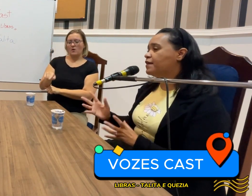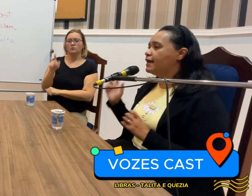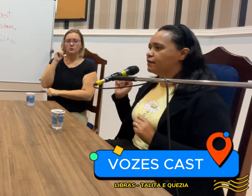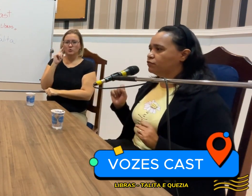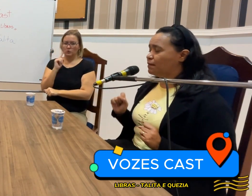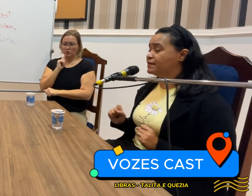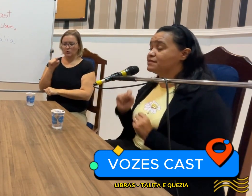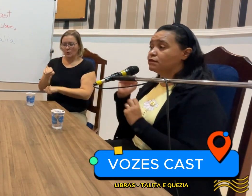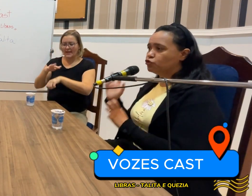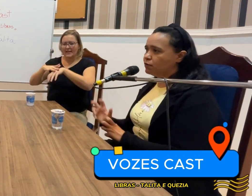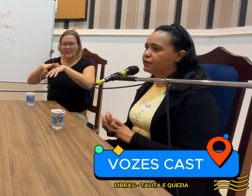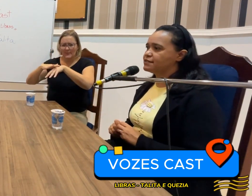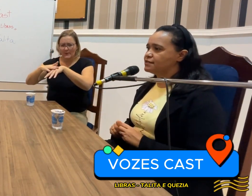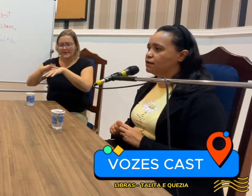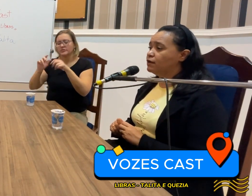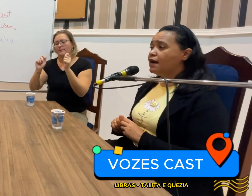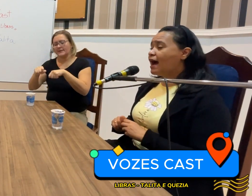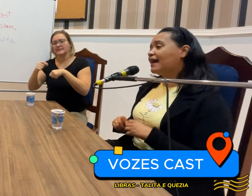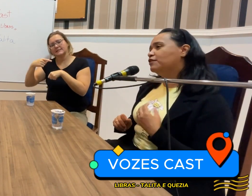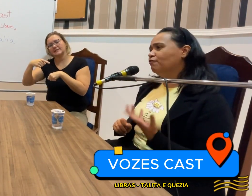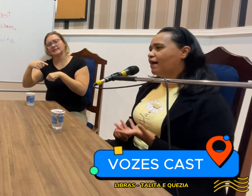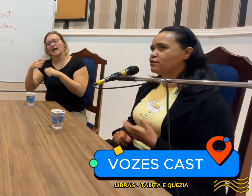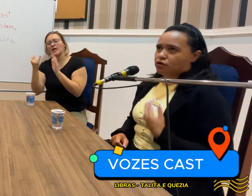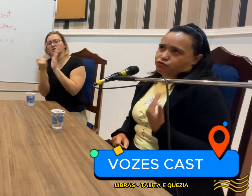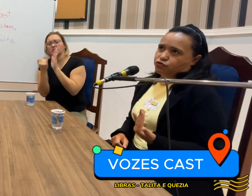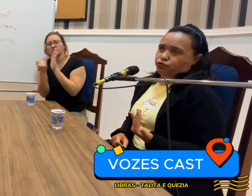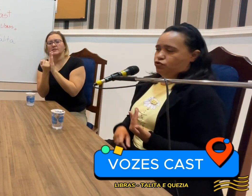está enfermo, está precisando de uma oração.